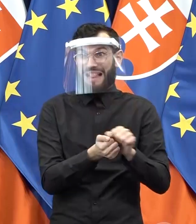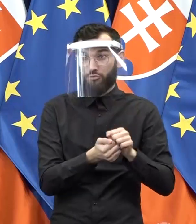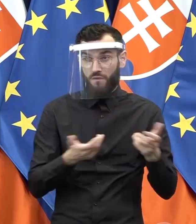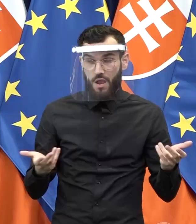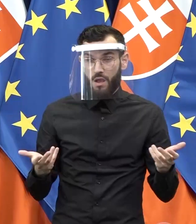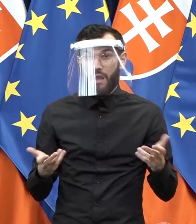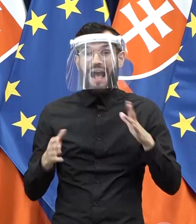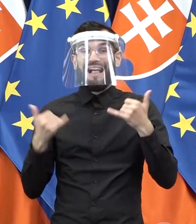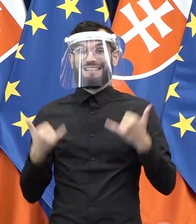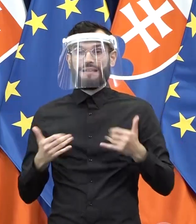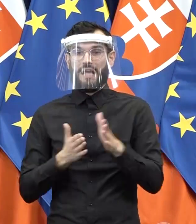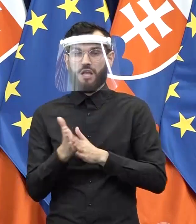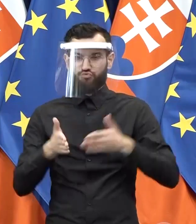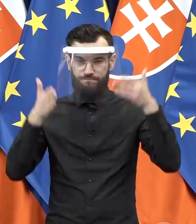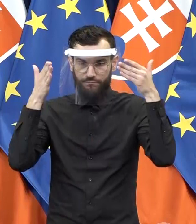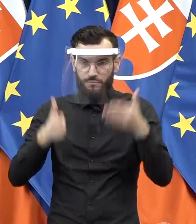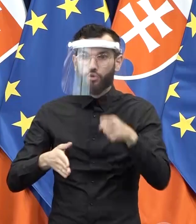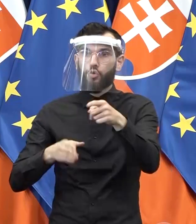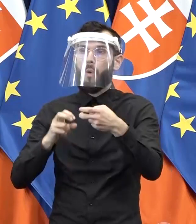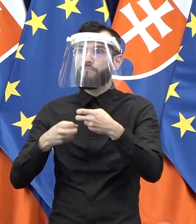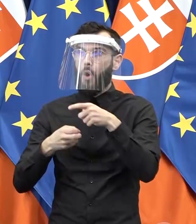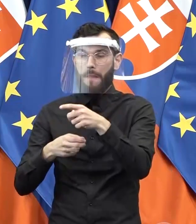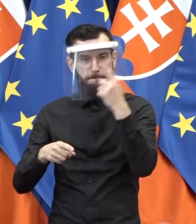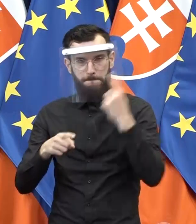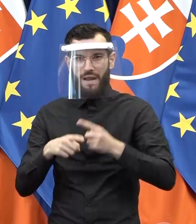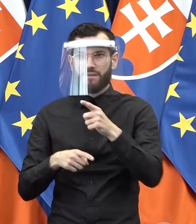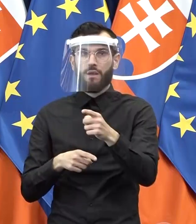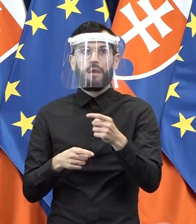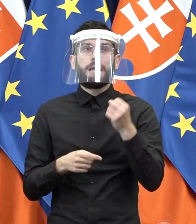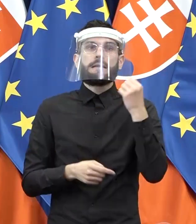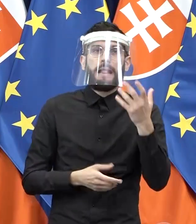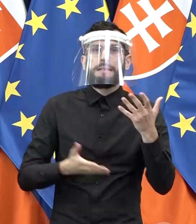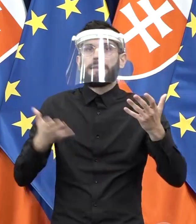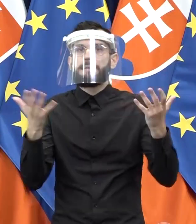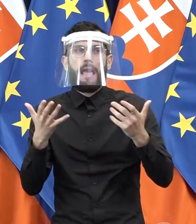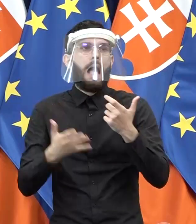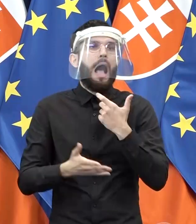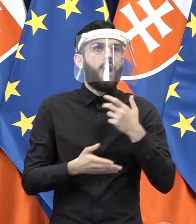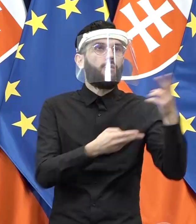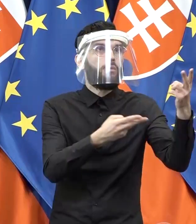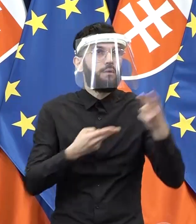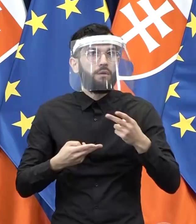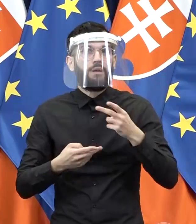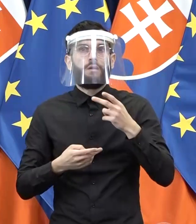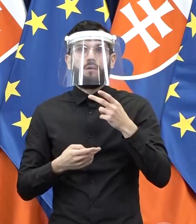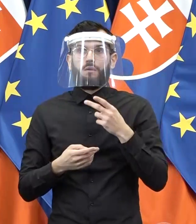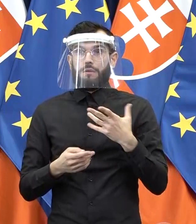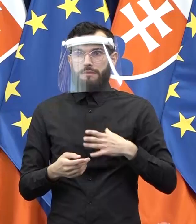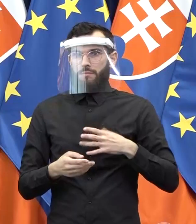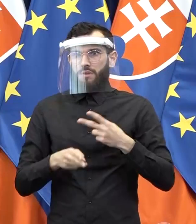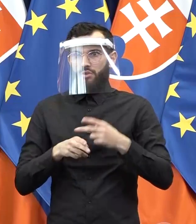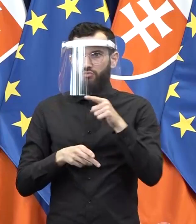ale od dnes sa začíname venovať tejto problematike presne, že kde, kedy, čo príde a ako najskôr